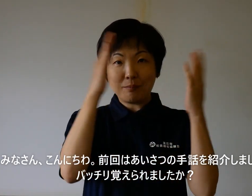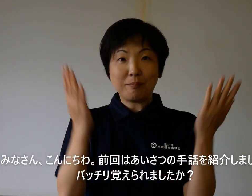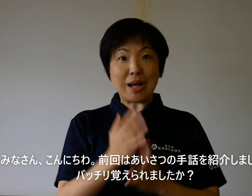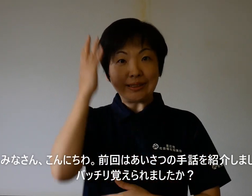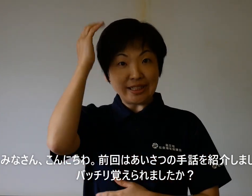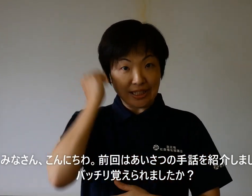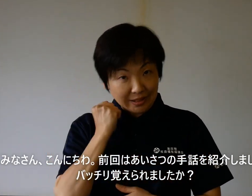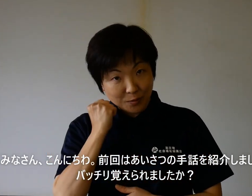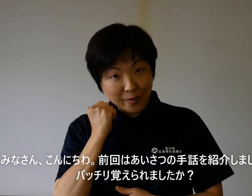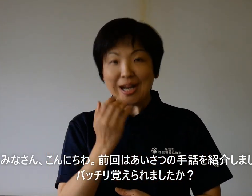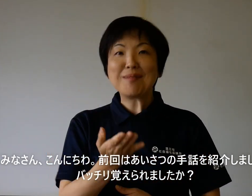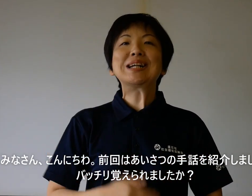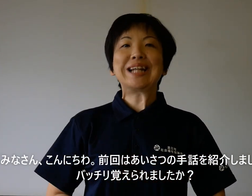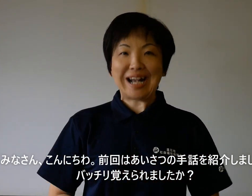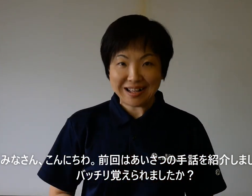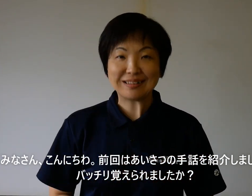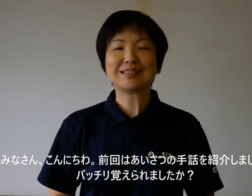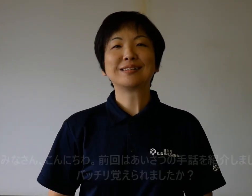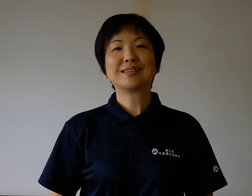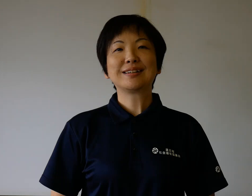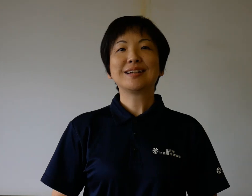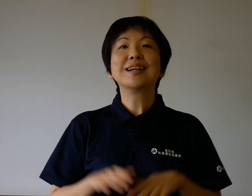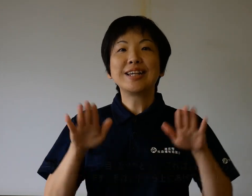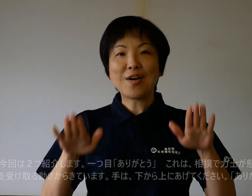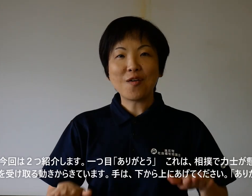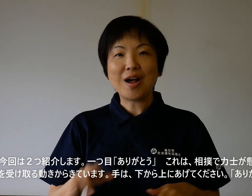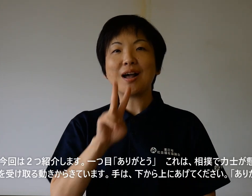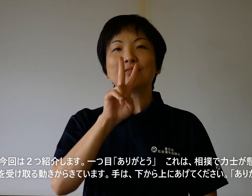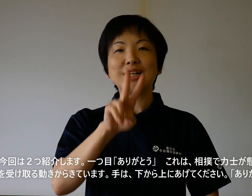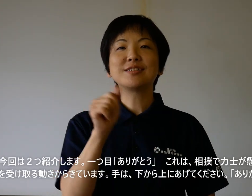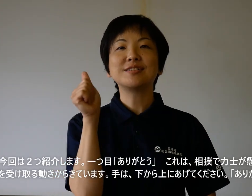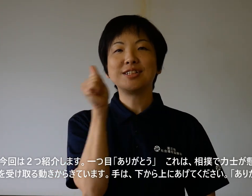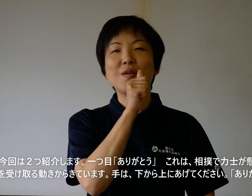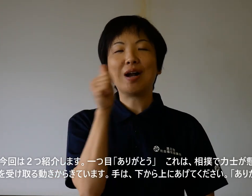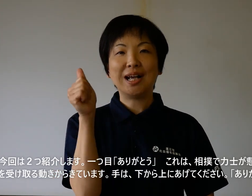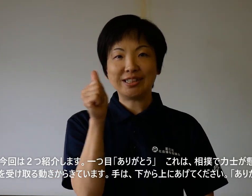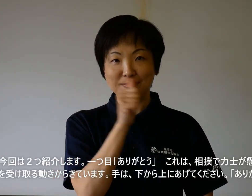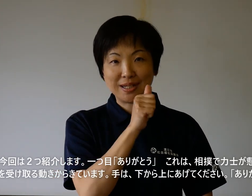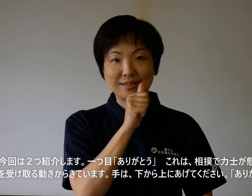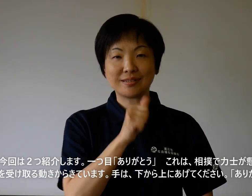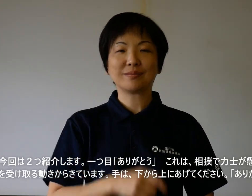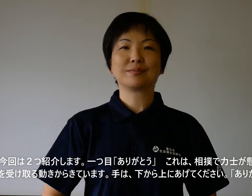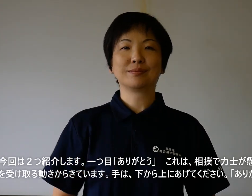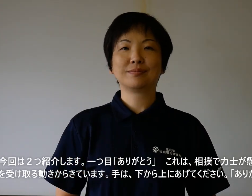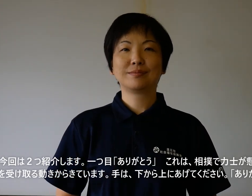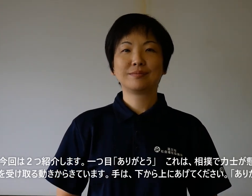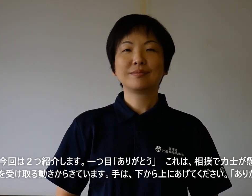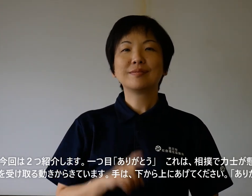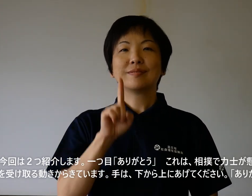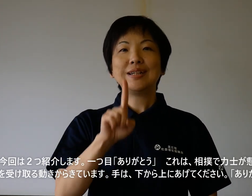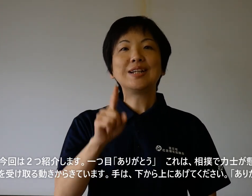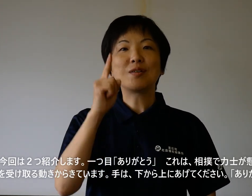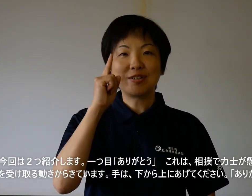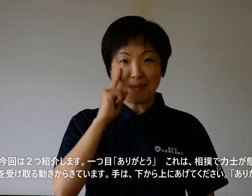バッチリ覚えられましたか？今日は2つ紹介します。1つ目、